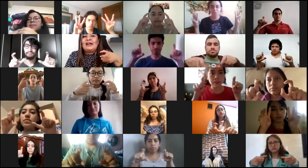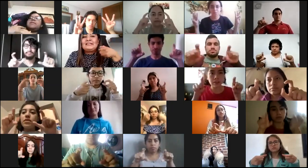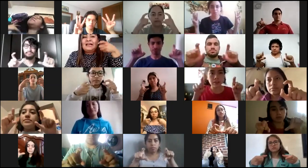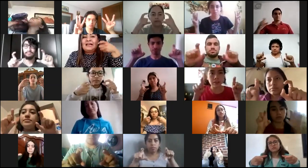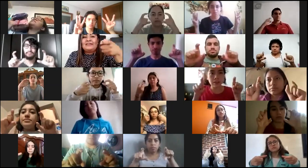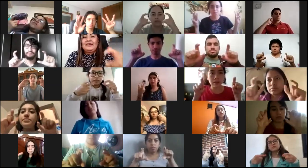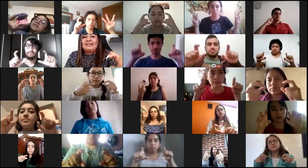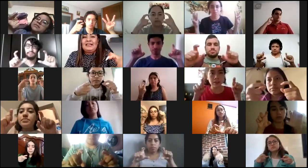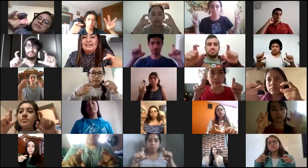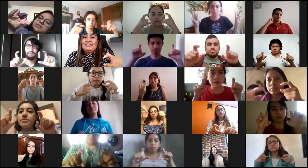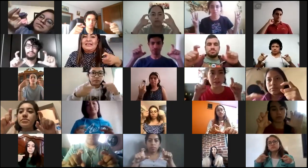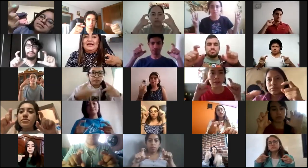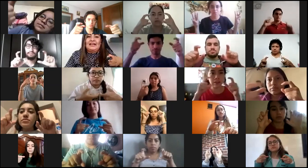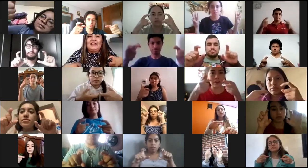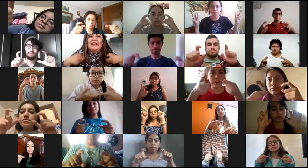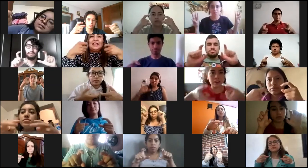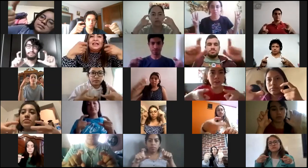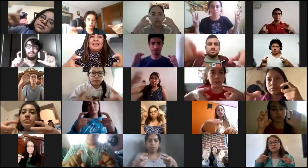hacia enfrente y se jala. X.